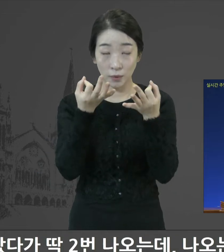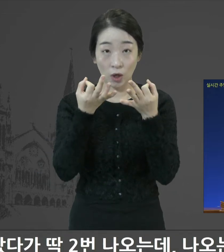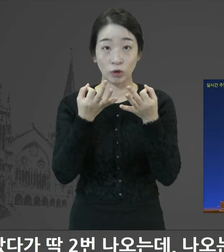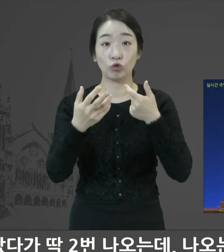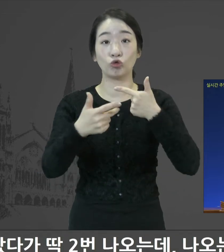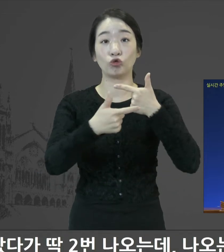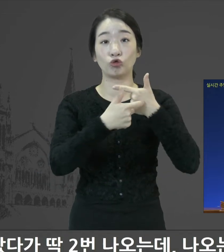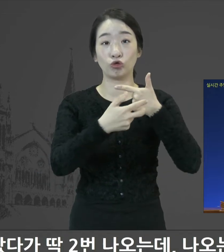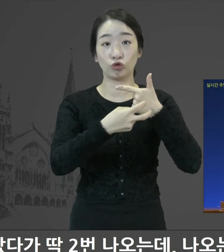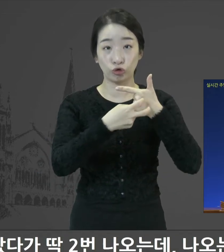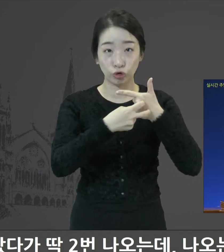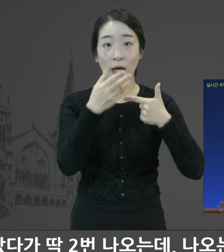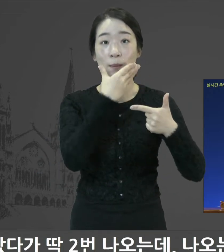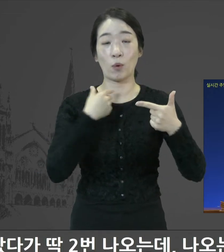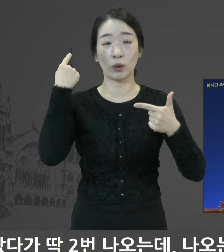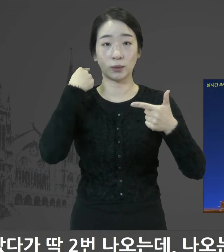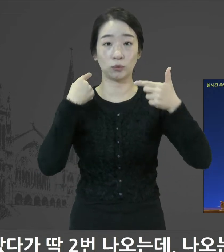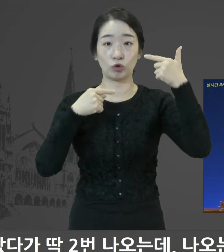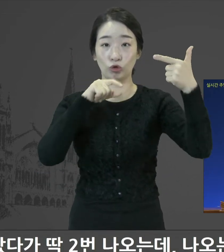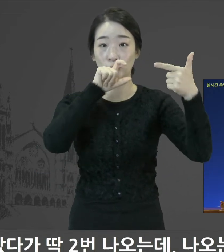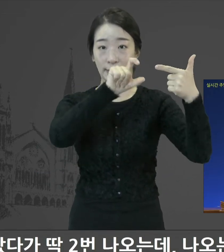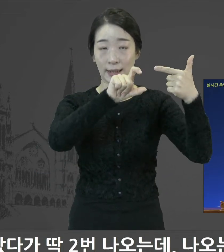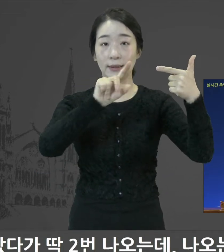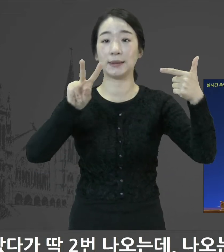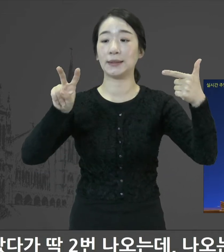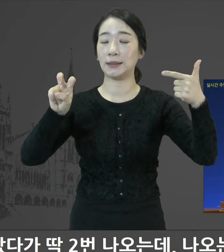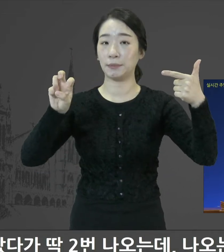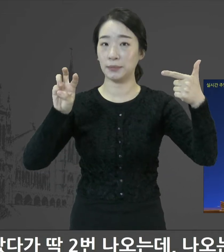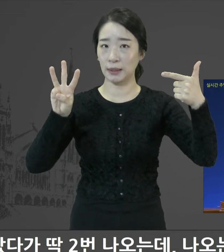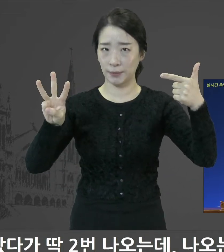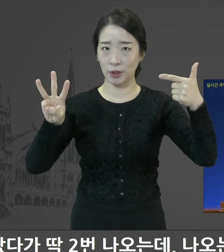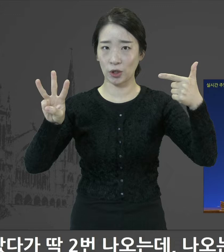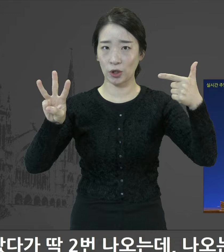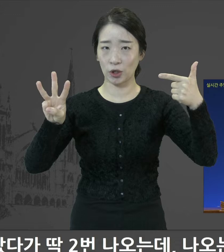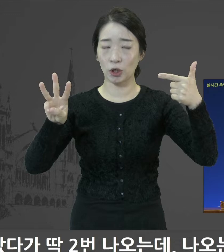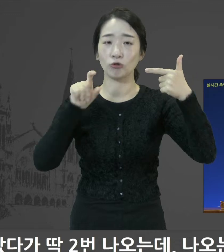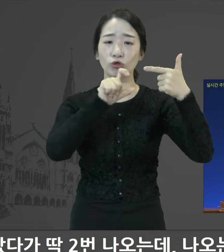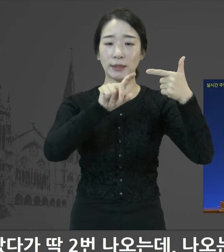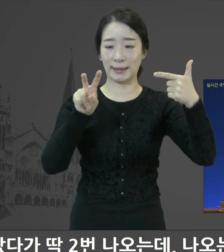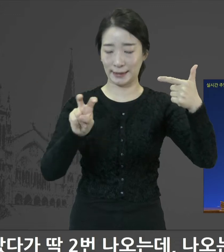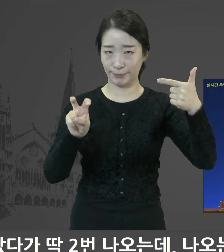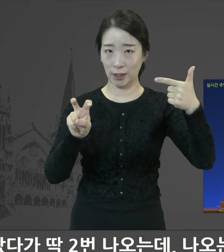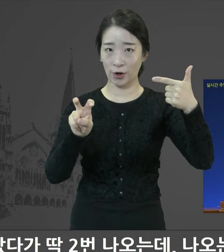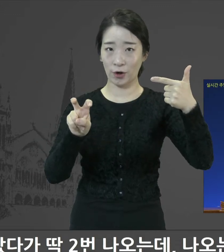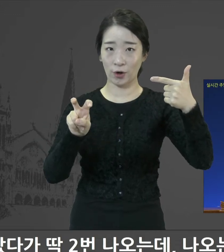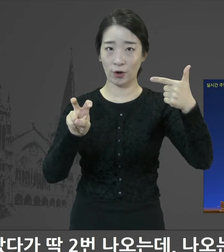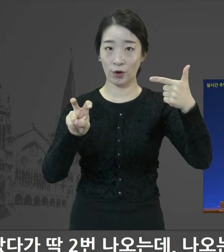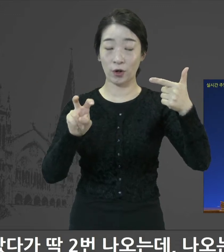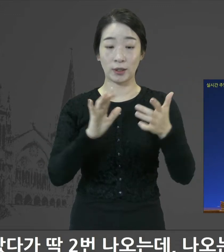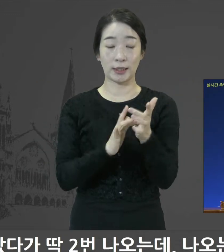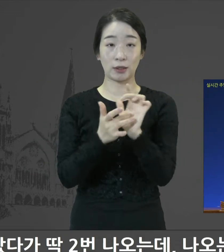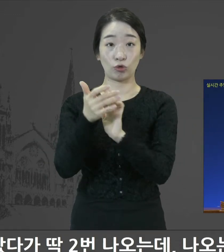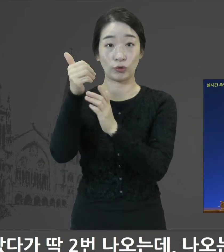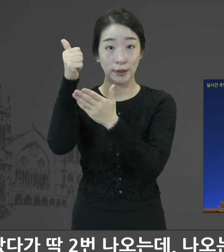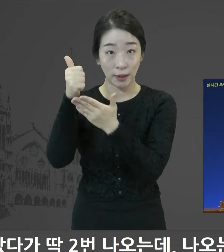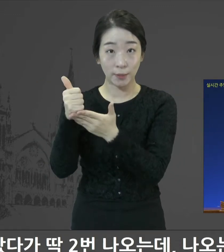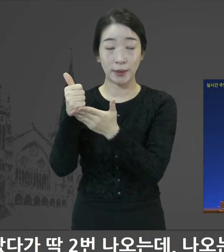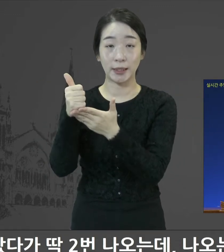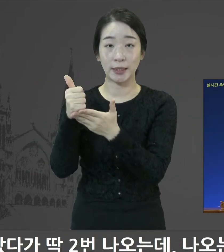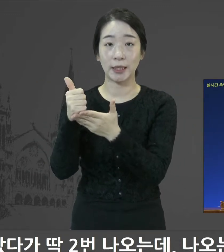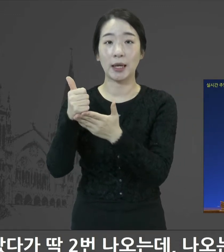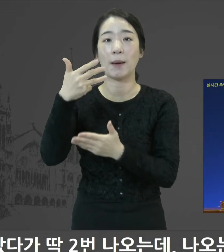누가복음 6장 23절로 갈 건데 20절부터 보면 예수님이